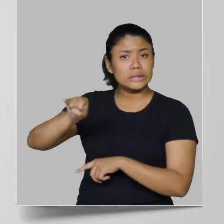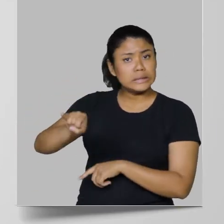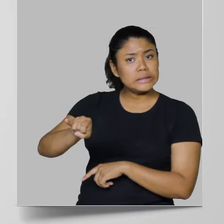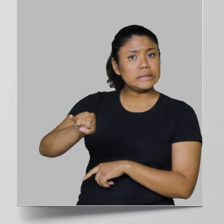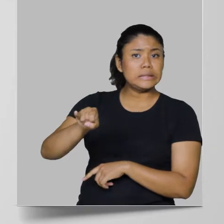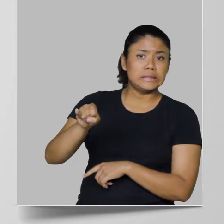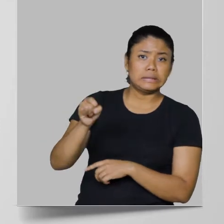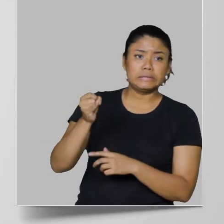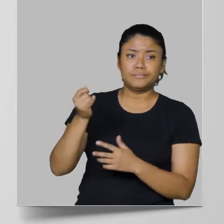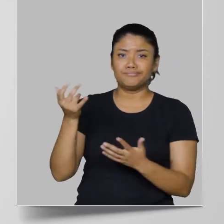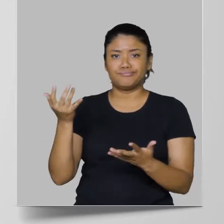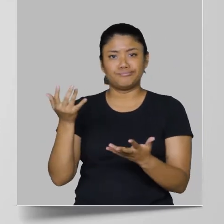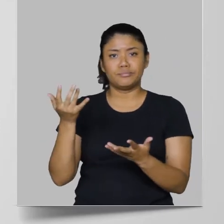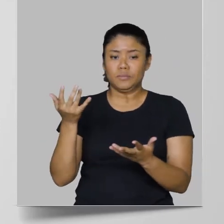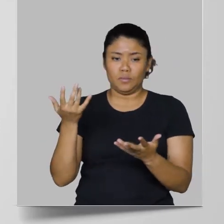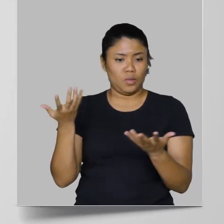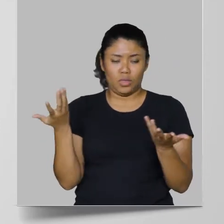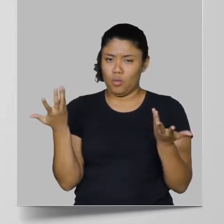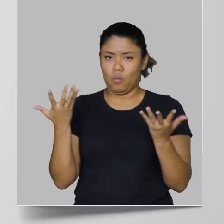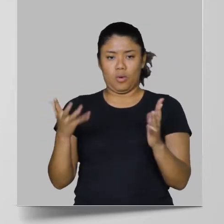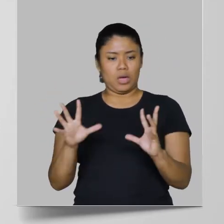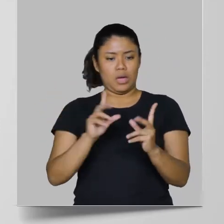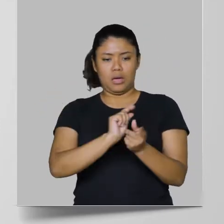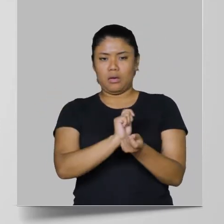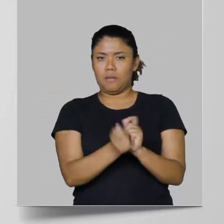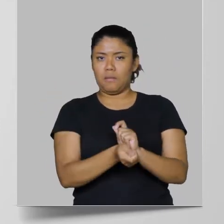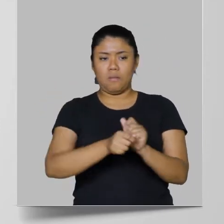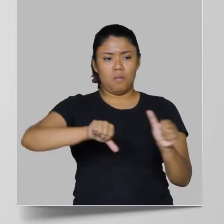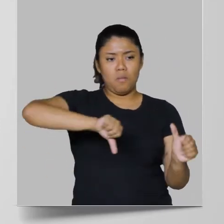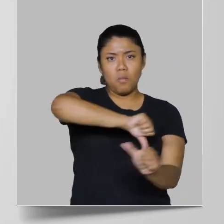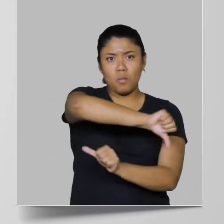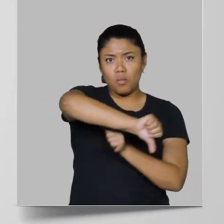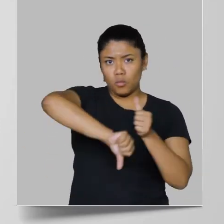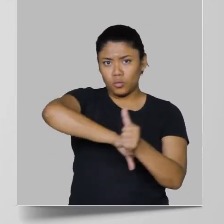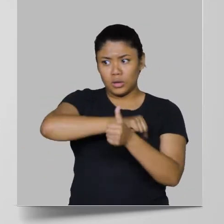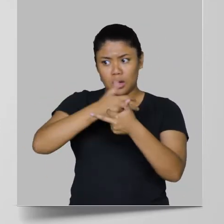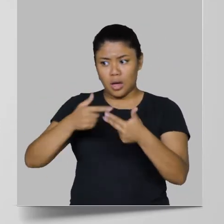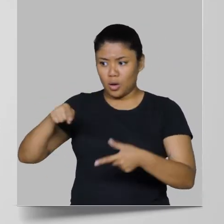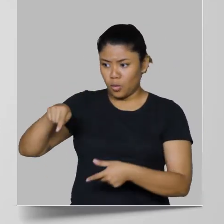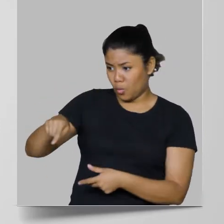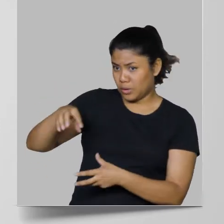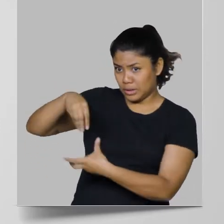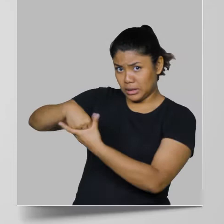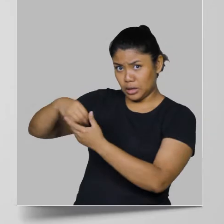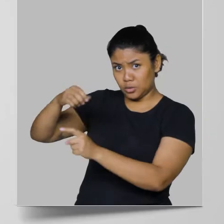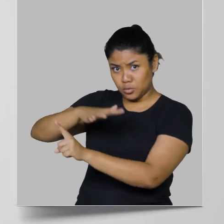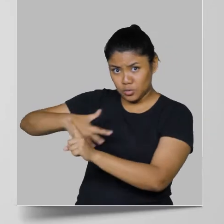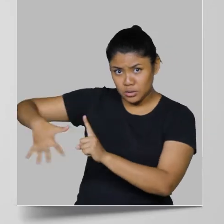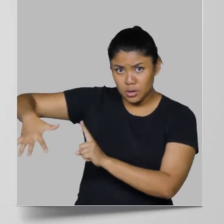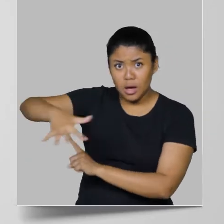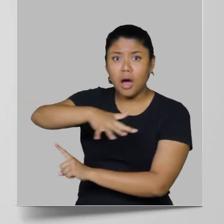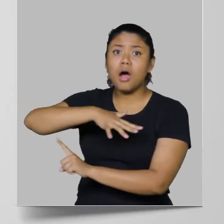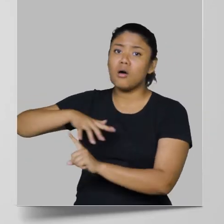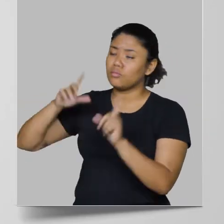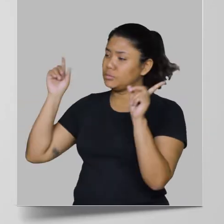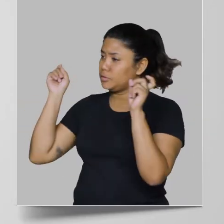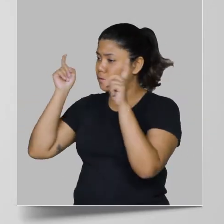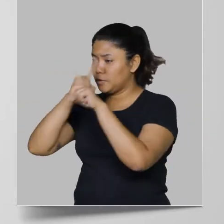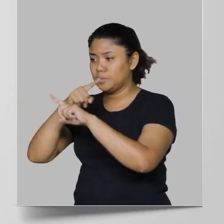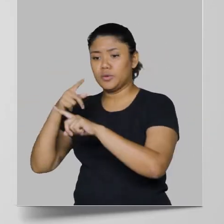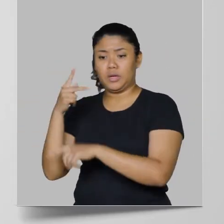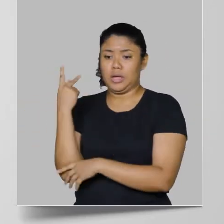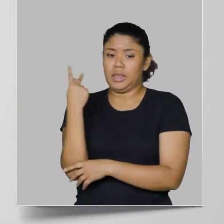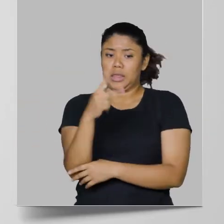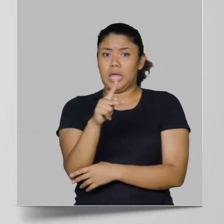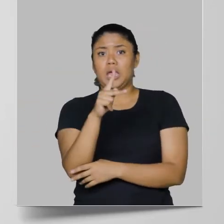não há essa mudança, que não tem essa mudança, fica mais difícil, porque aí sempre o problema é do